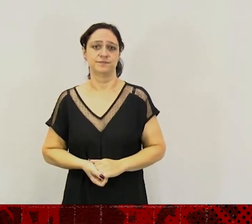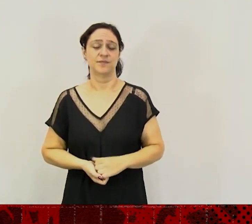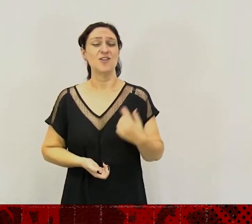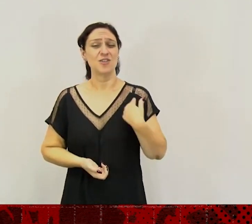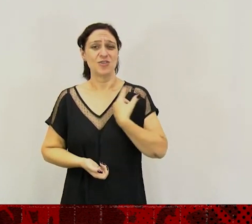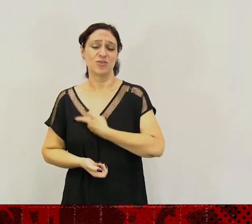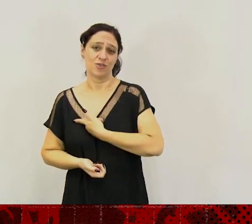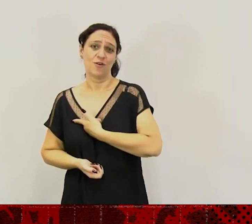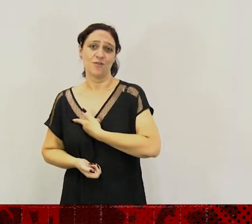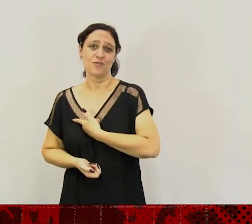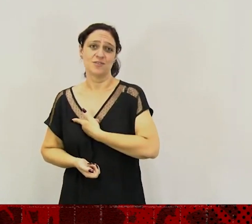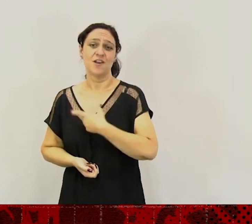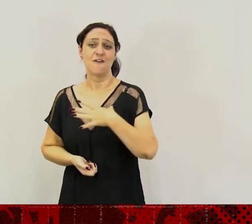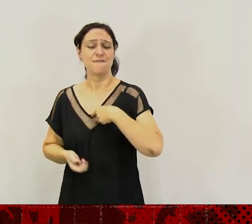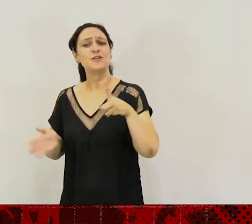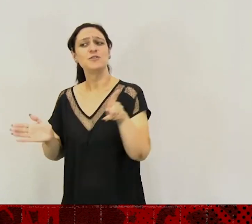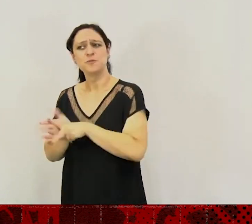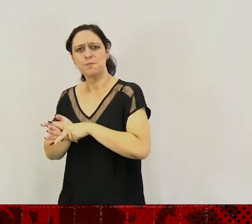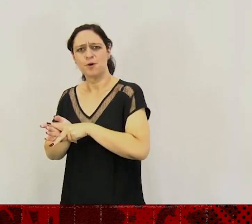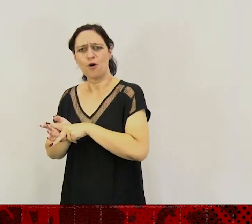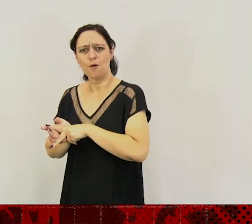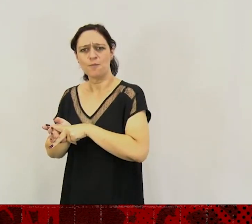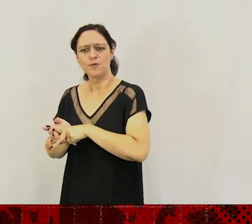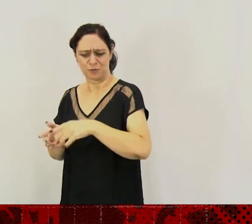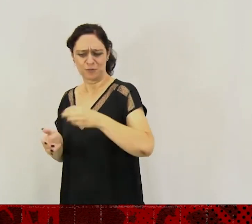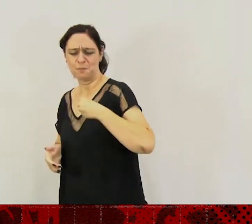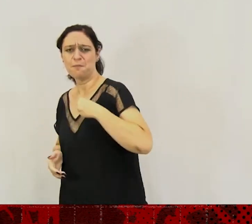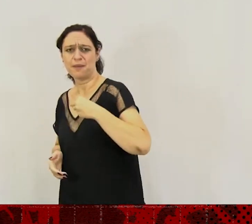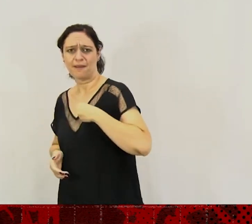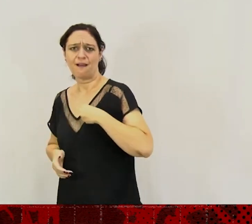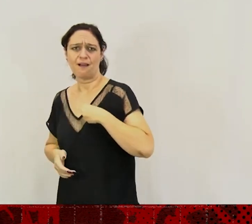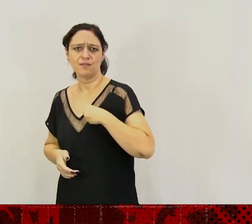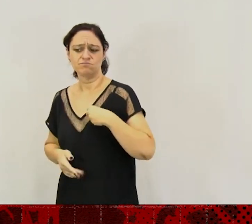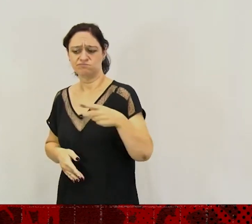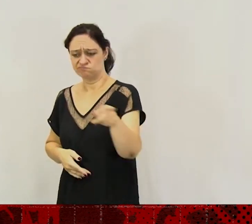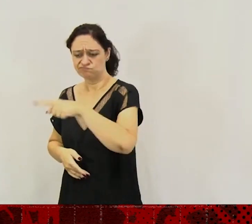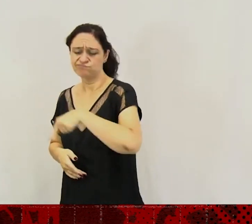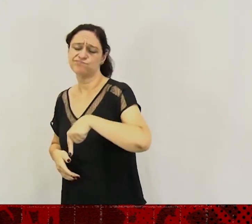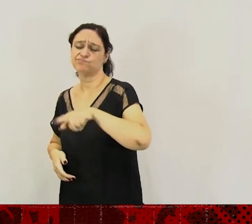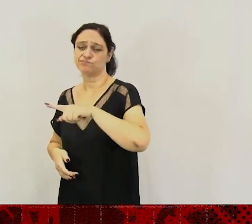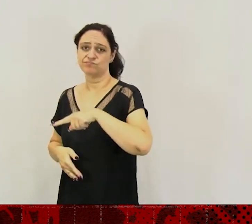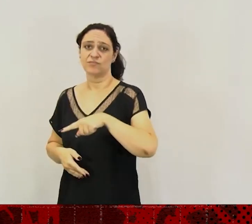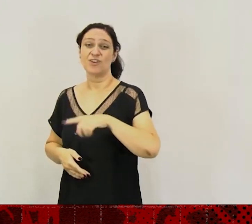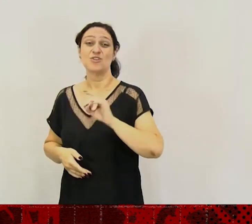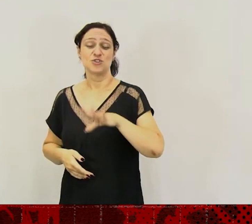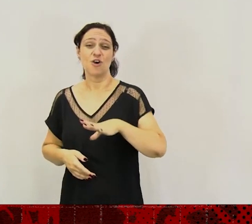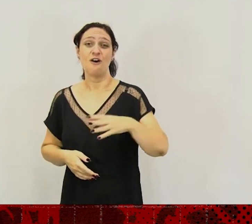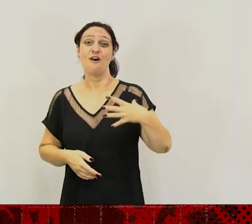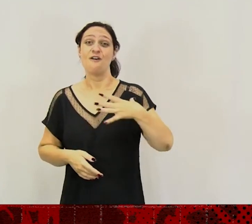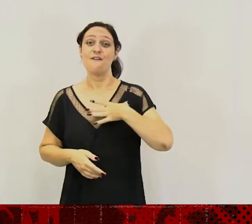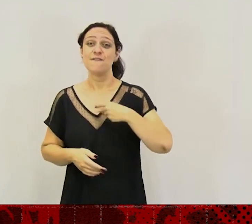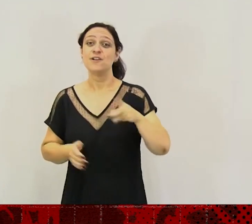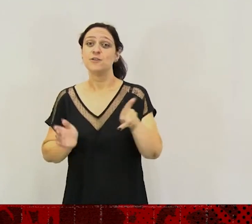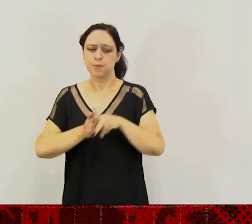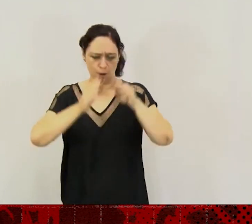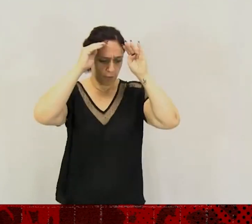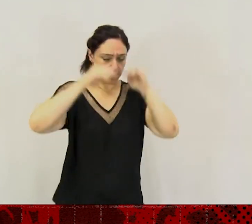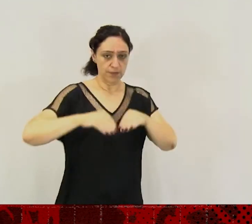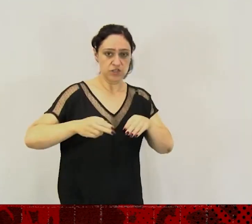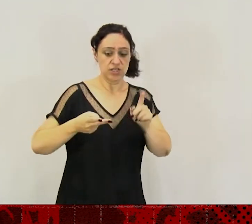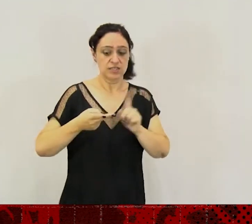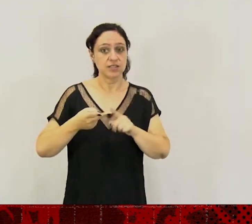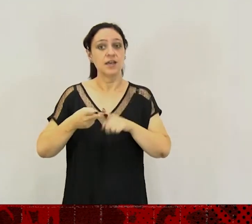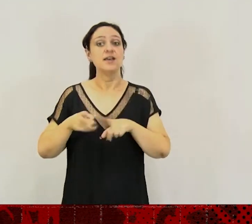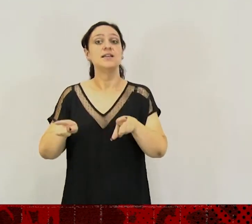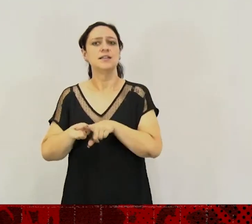Éramos por natureza filhos da ira, como também os demais. Então não éramos apenas filhos da desobediência, éramos filhos da ira,